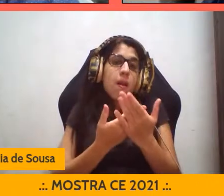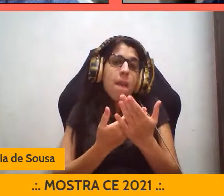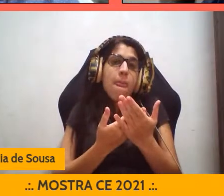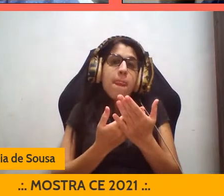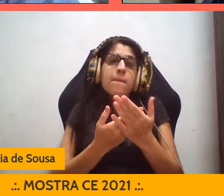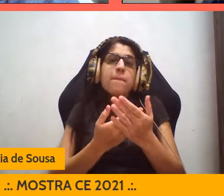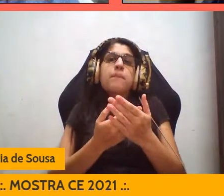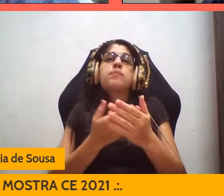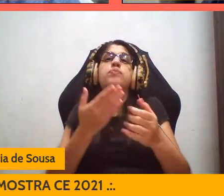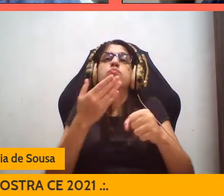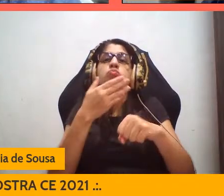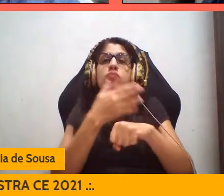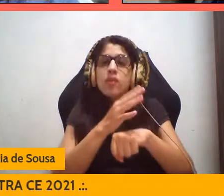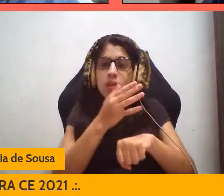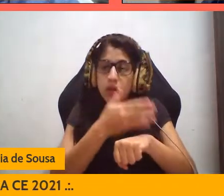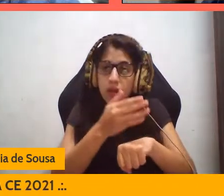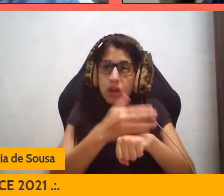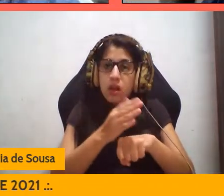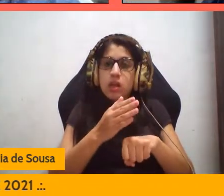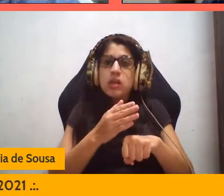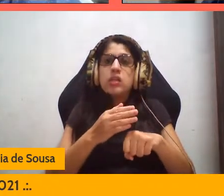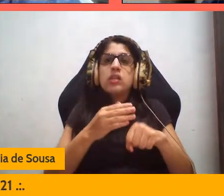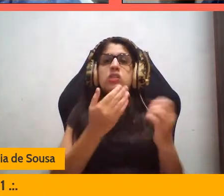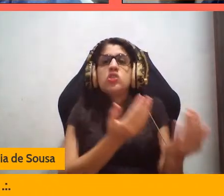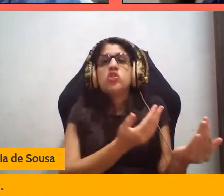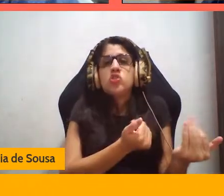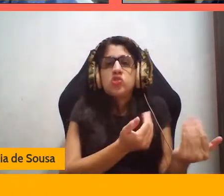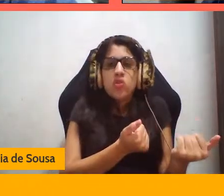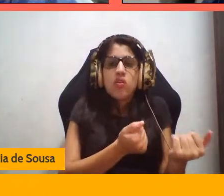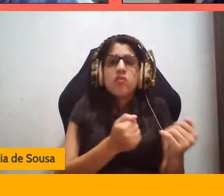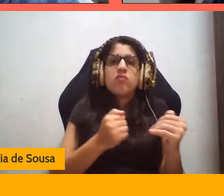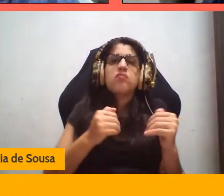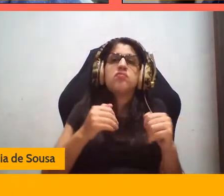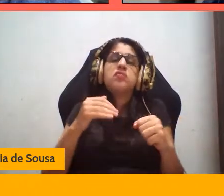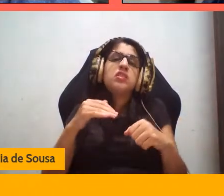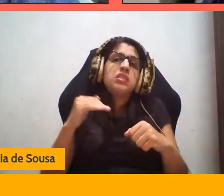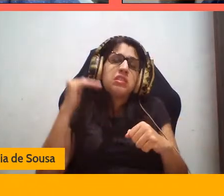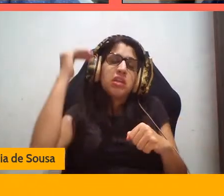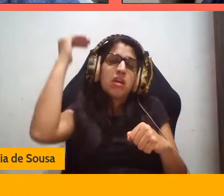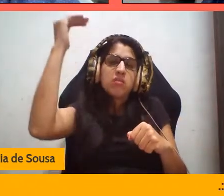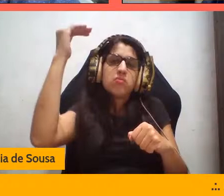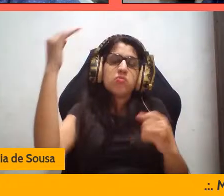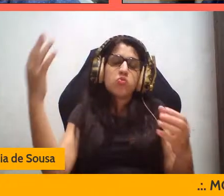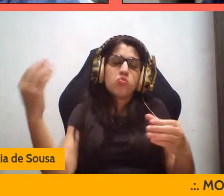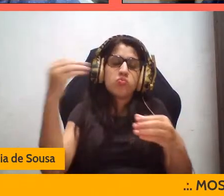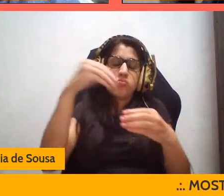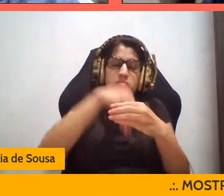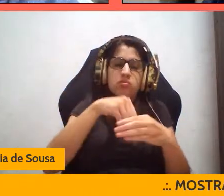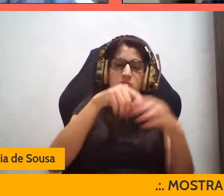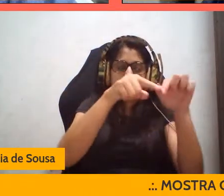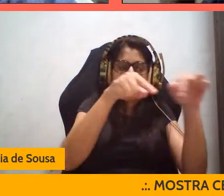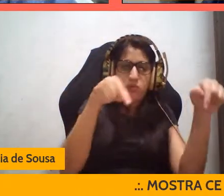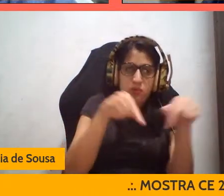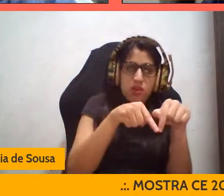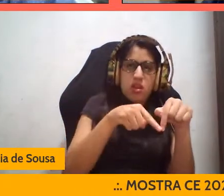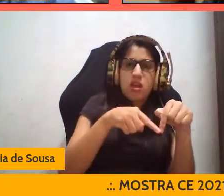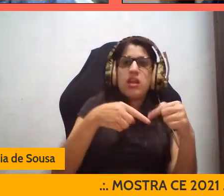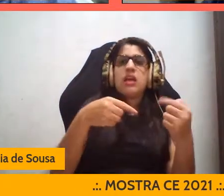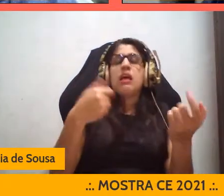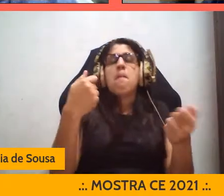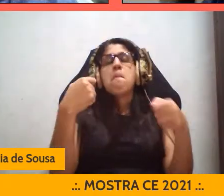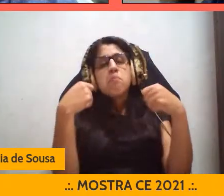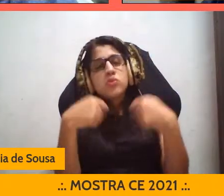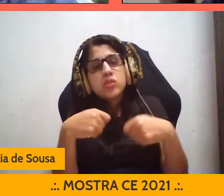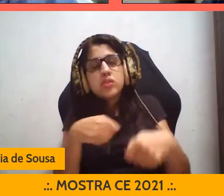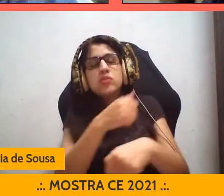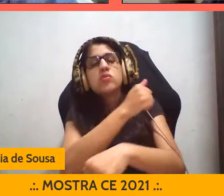de jovens e adultos no FBB. É, ter um espaço, né, em que é possível, né, os